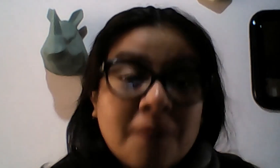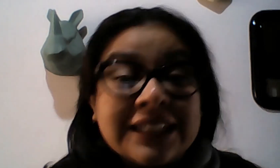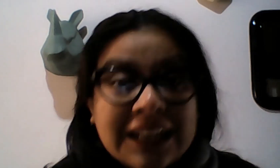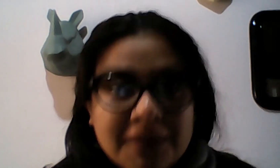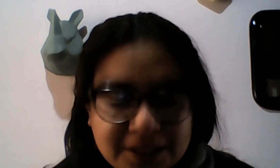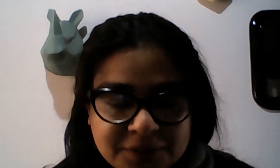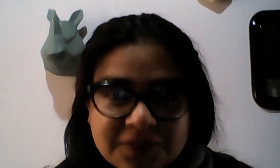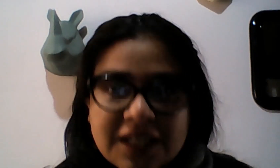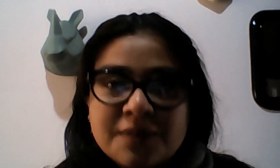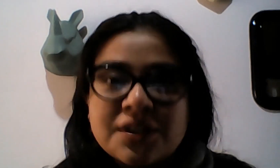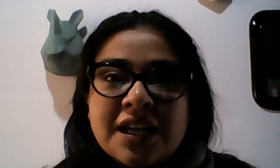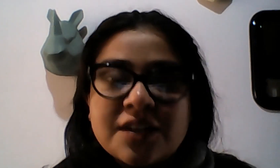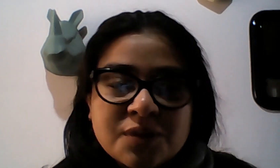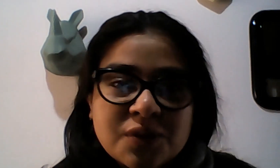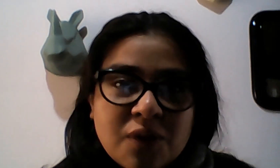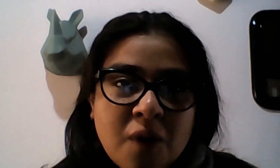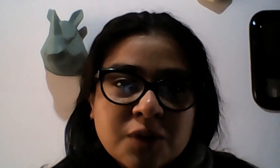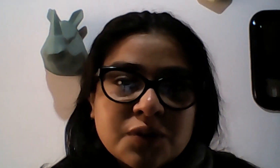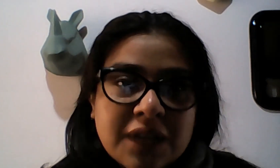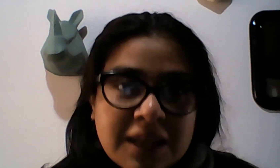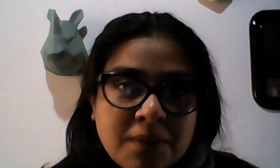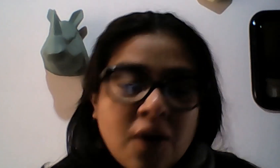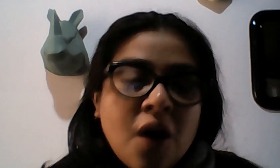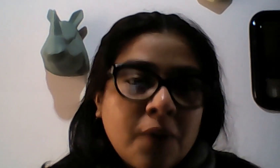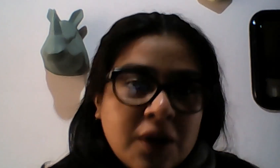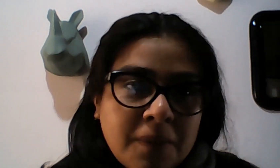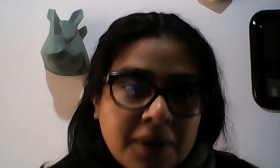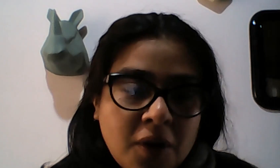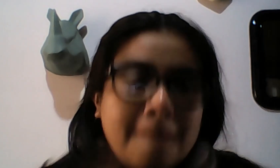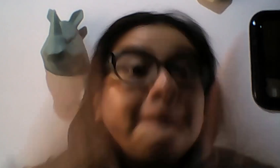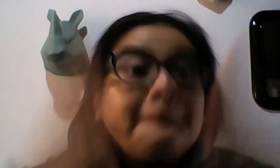van de la mano. Digamos que somos un equipo muy